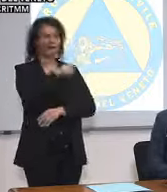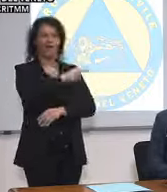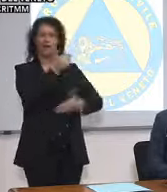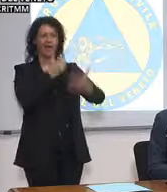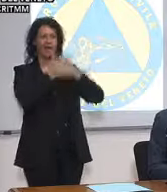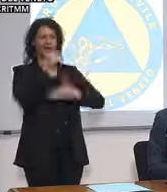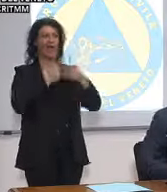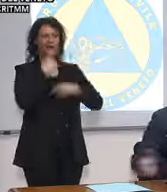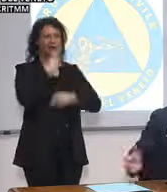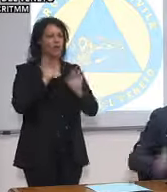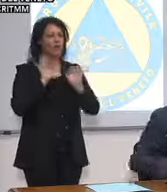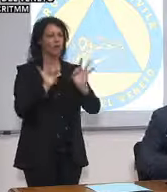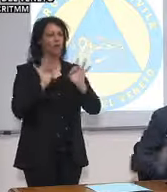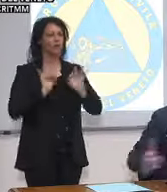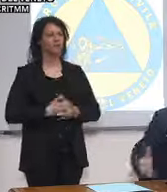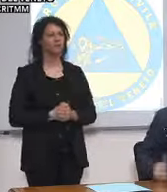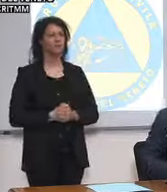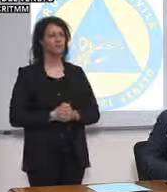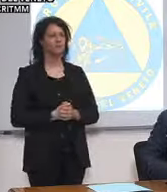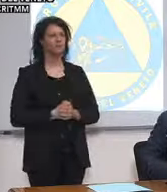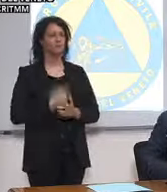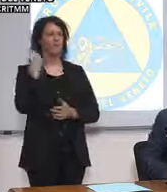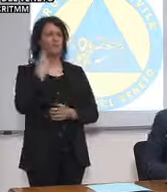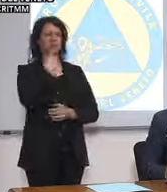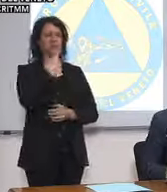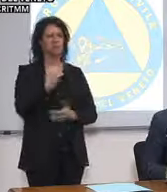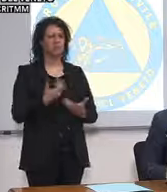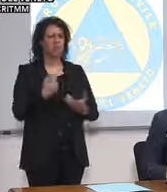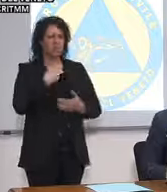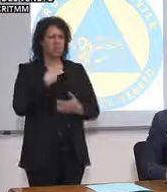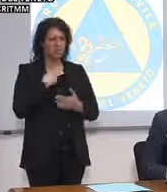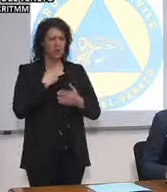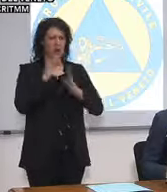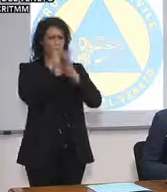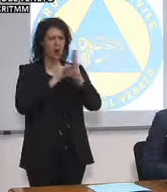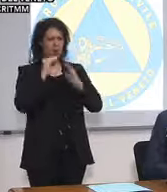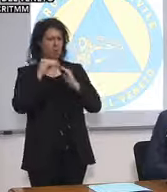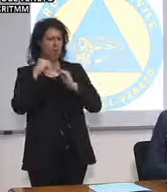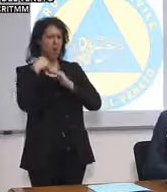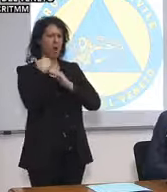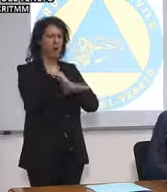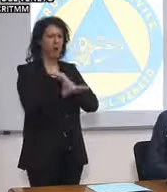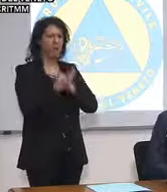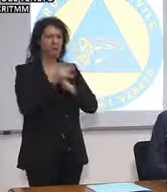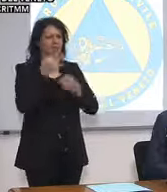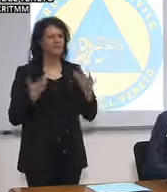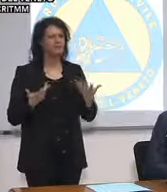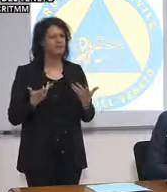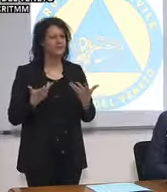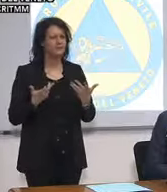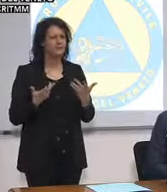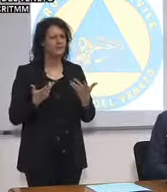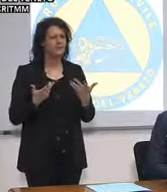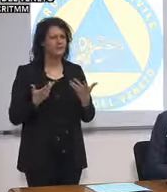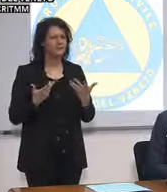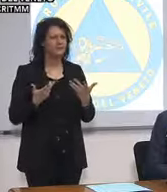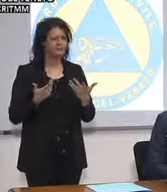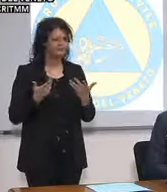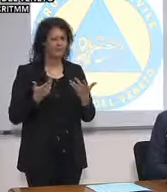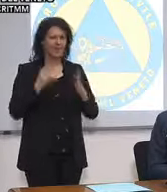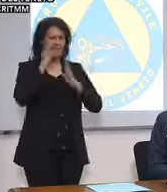dico questo, vedo che dicono che sconfino, ma cosa vuol dire sconfino? Ma cosa vuol dire? Chi qua ha sconfinato?